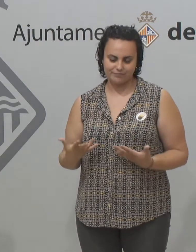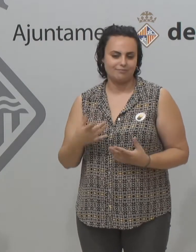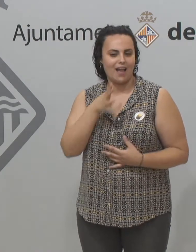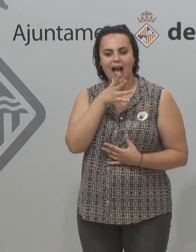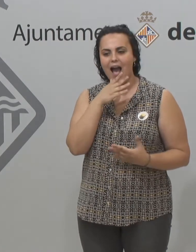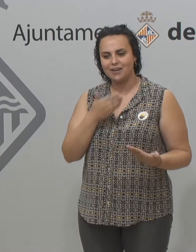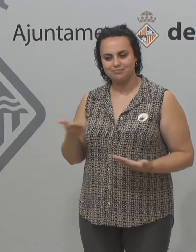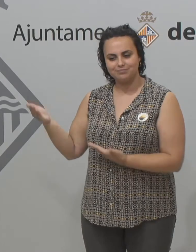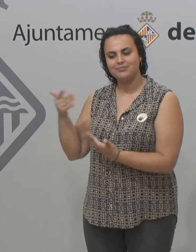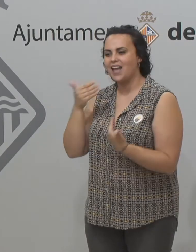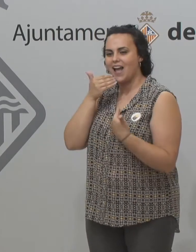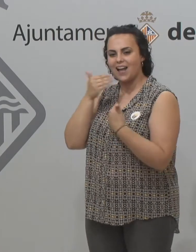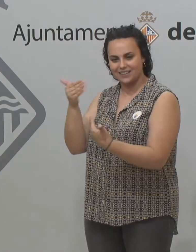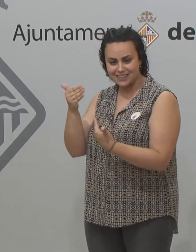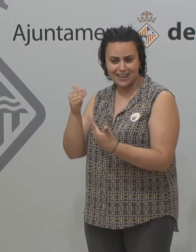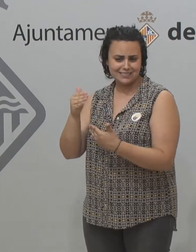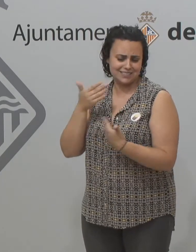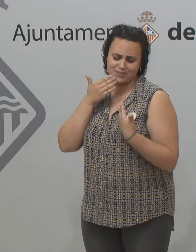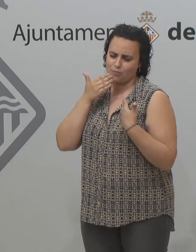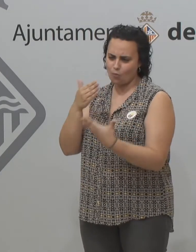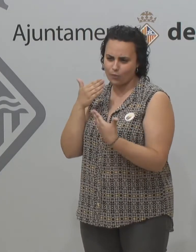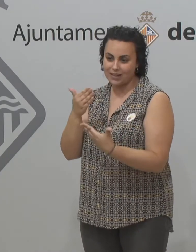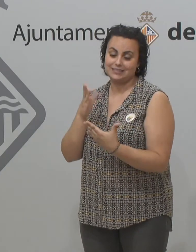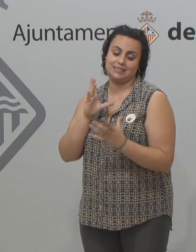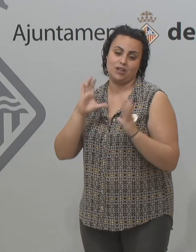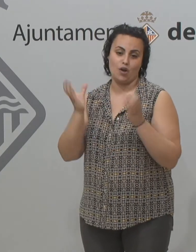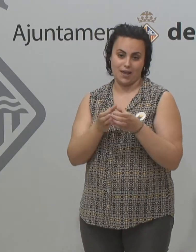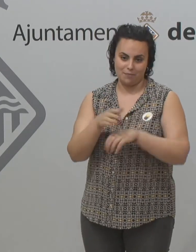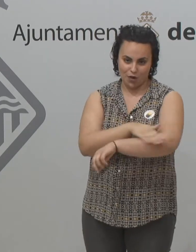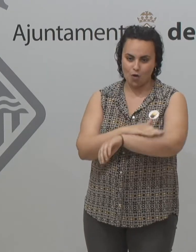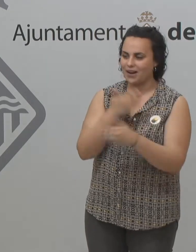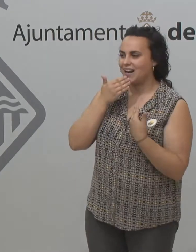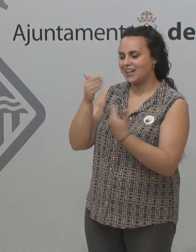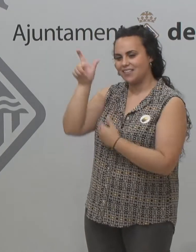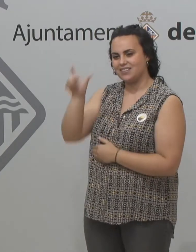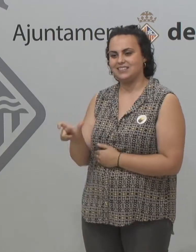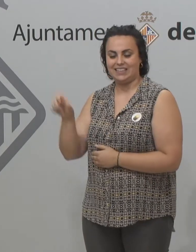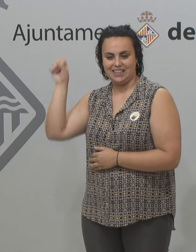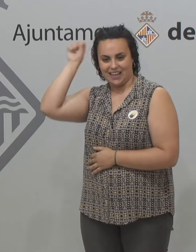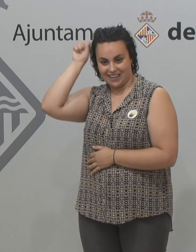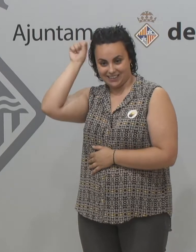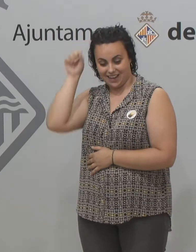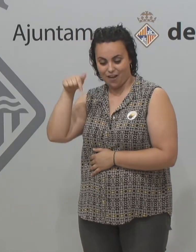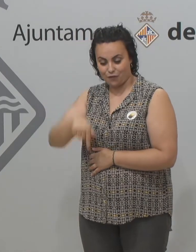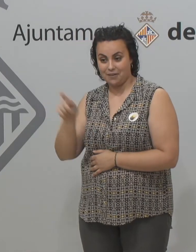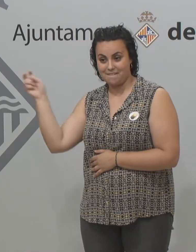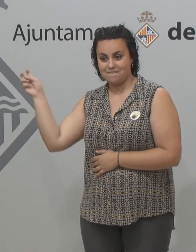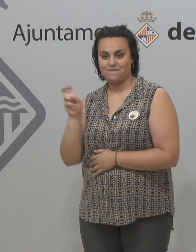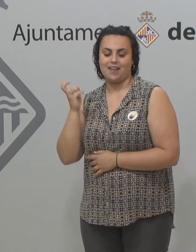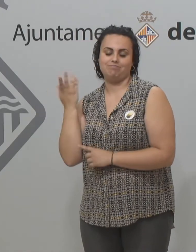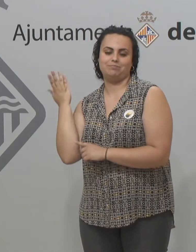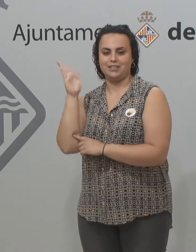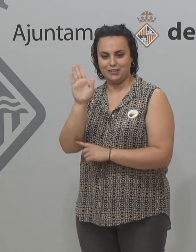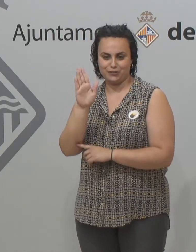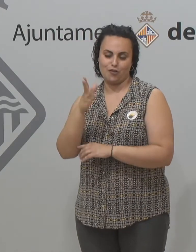i l'agraïment absolut per part d'aquest equip de govern a Margarita Hernández, que avui ve en representació de la